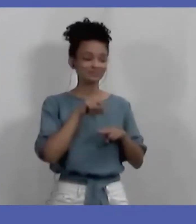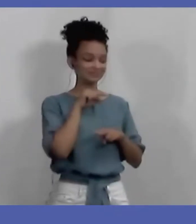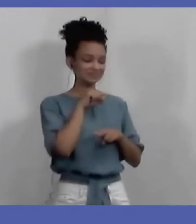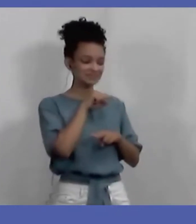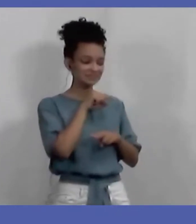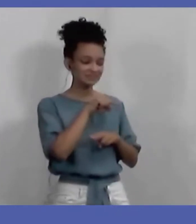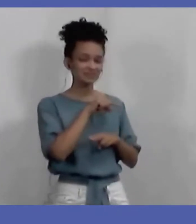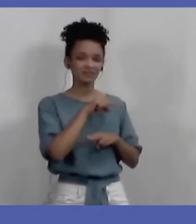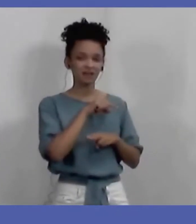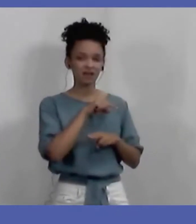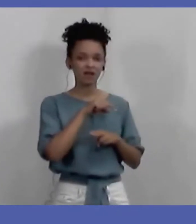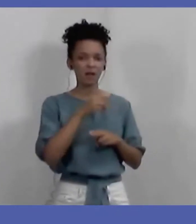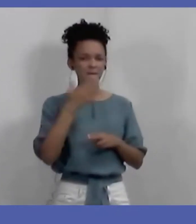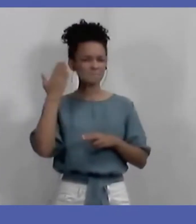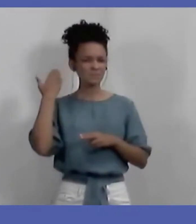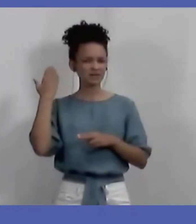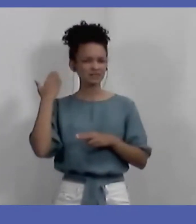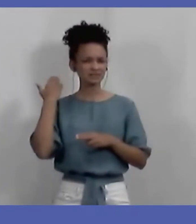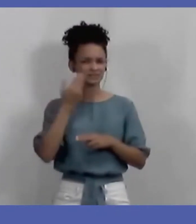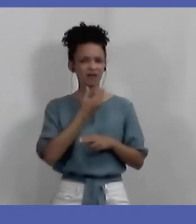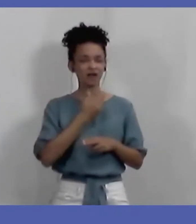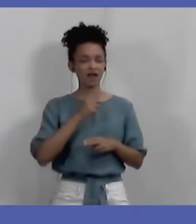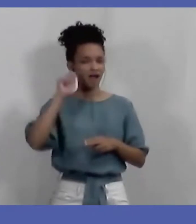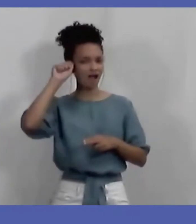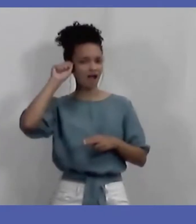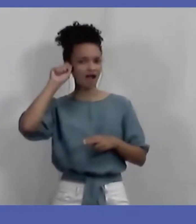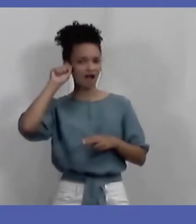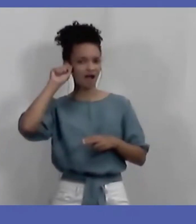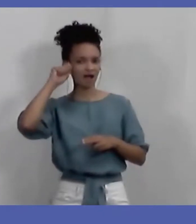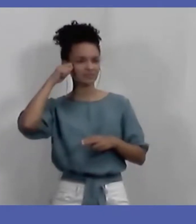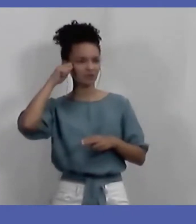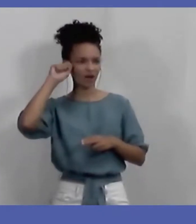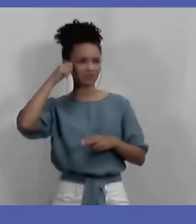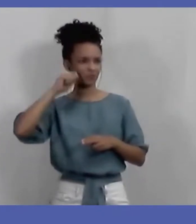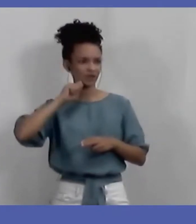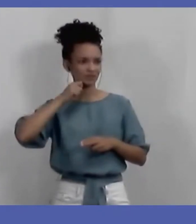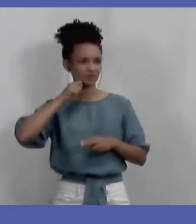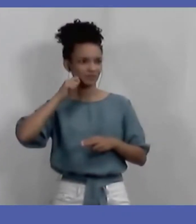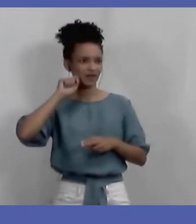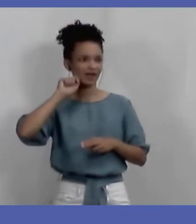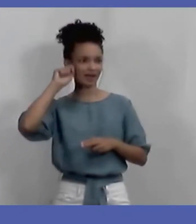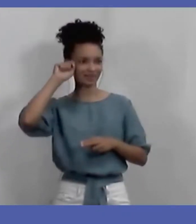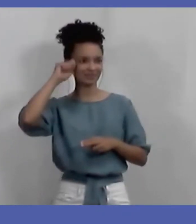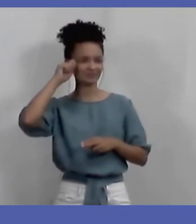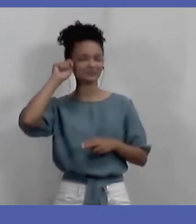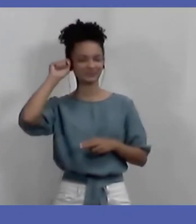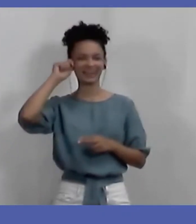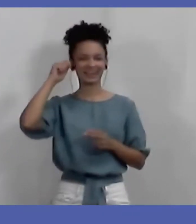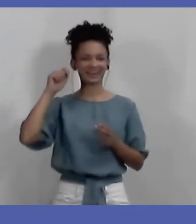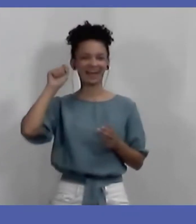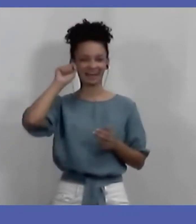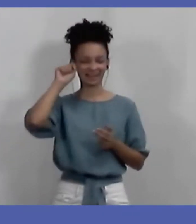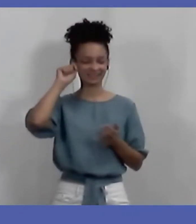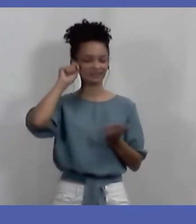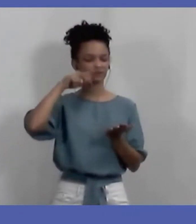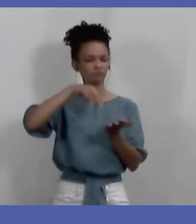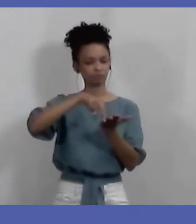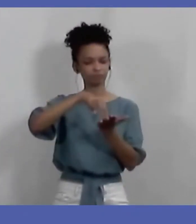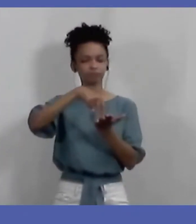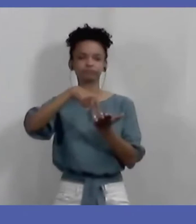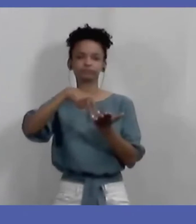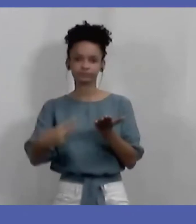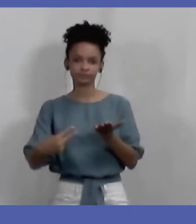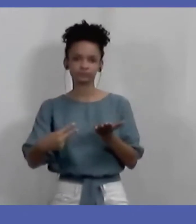da queda do homem. Então, o que o Senhor Jesus tem que fazer? Reconectar de novo